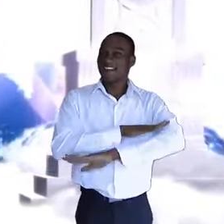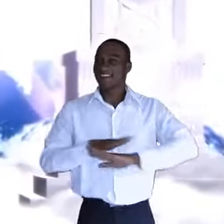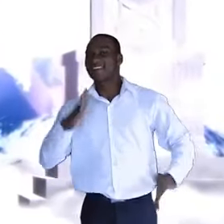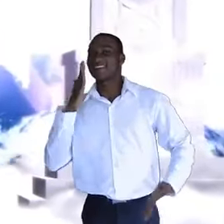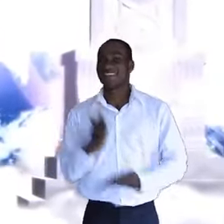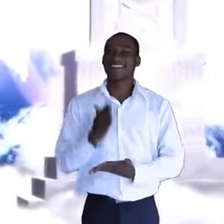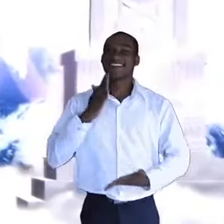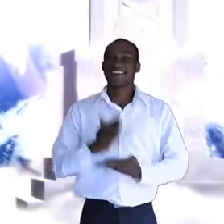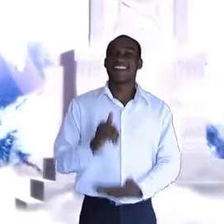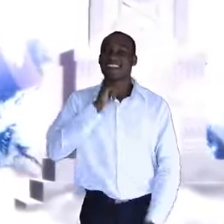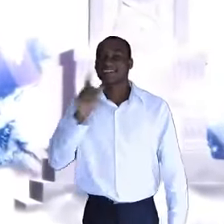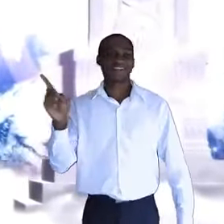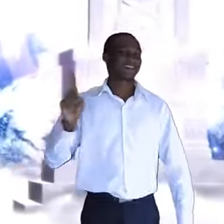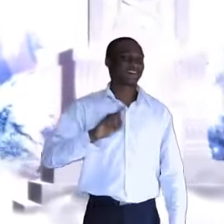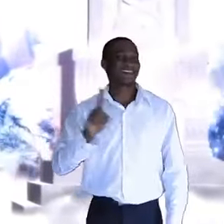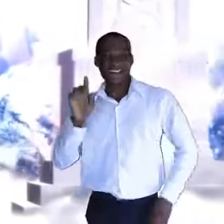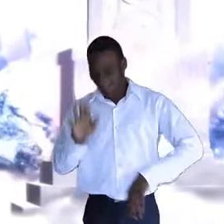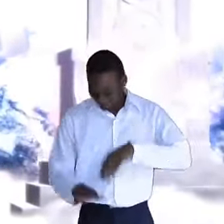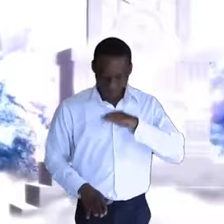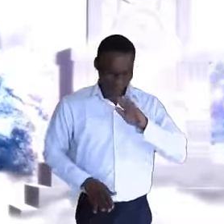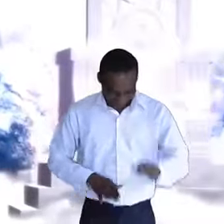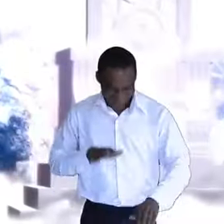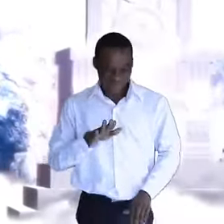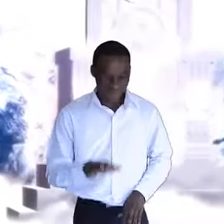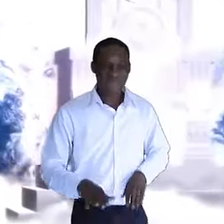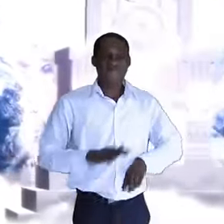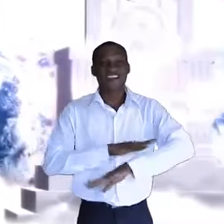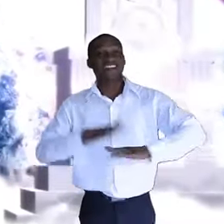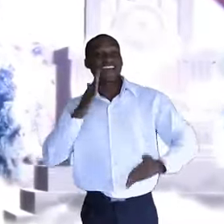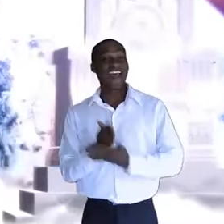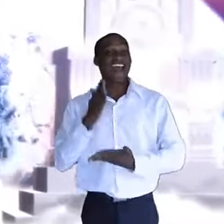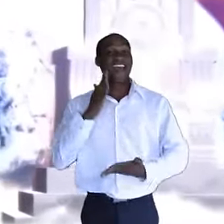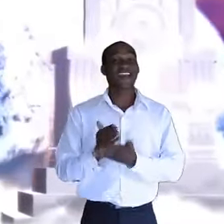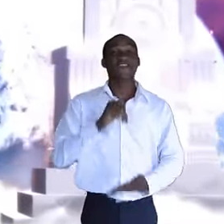Jérusalem, ne t'arrête pas. Vers la nouvelle Jérusalem,